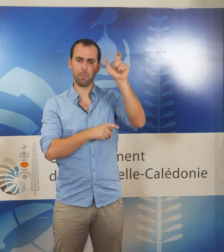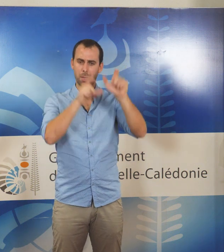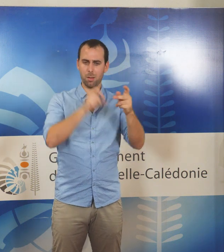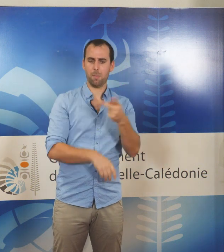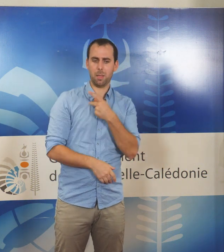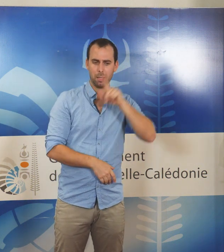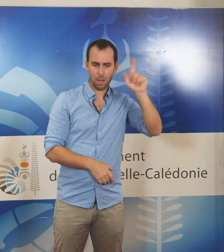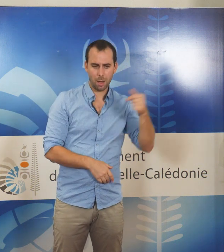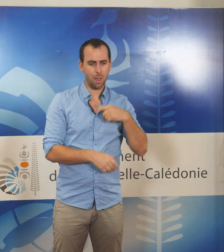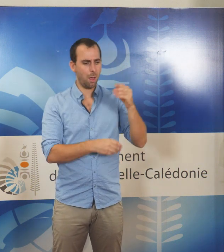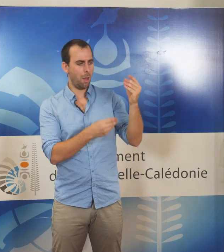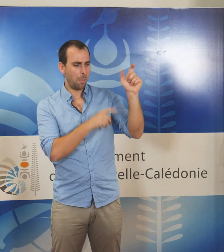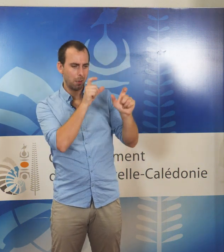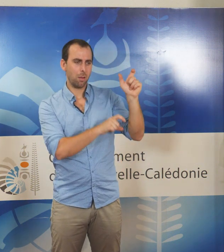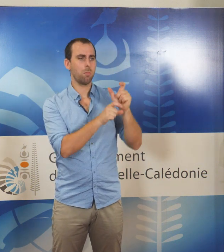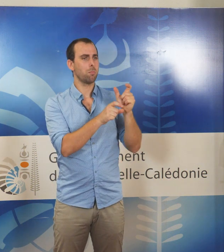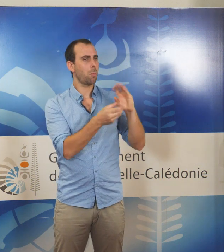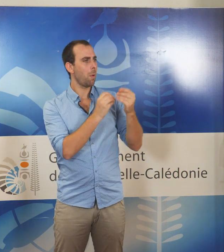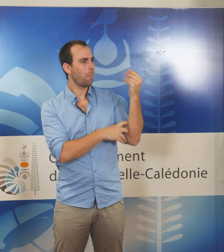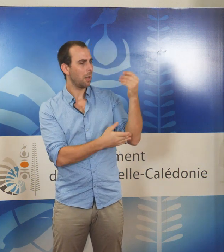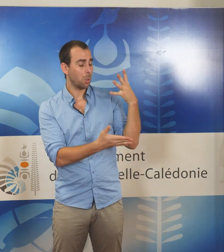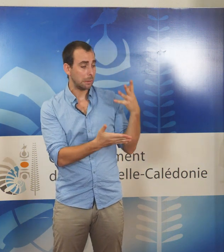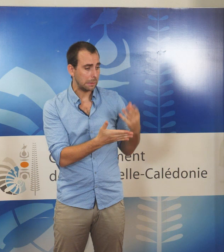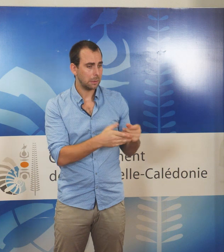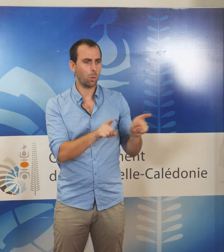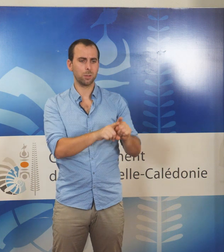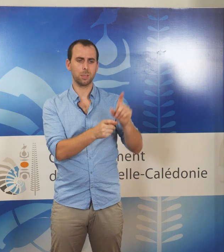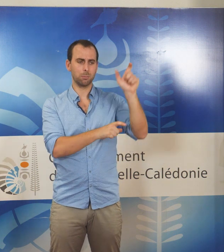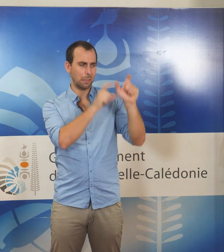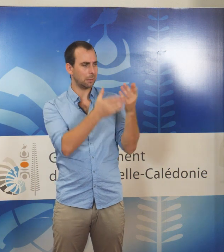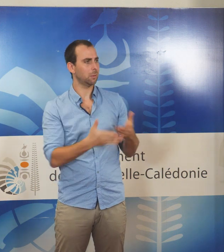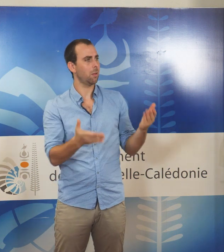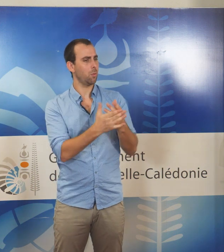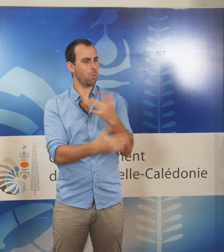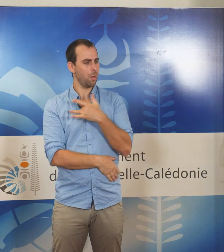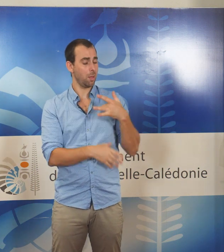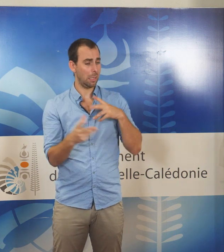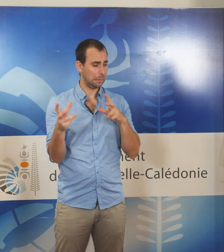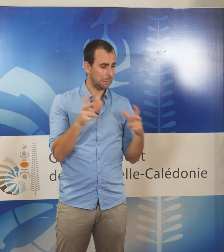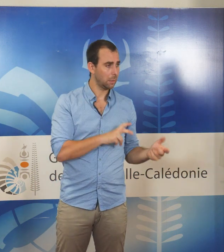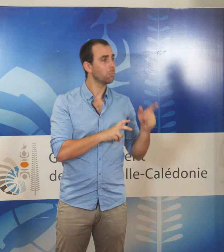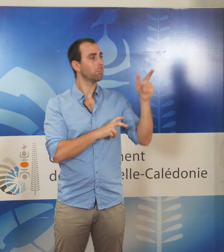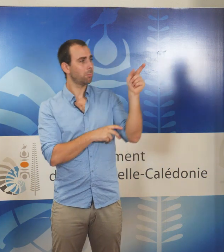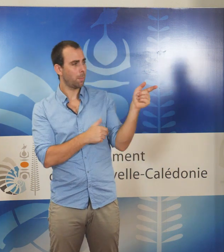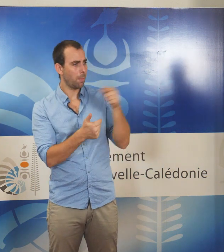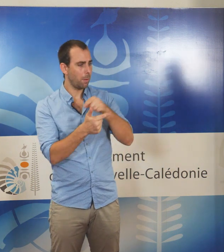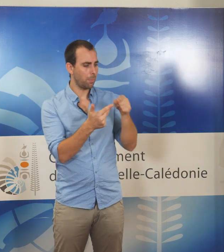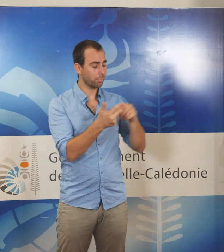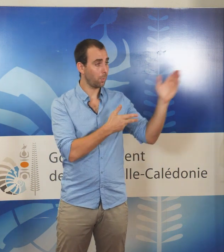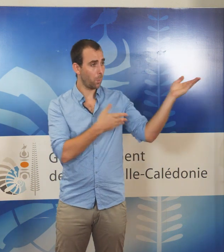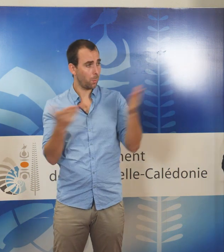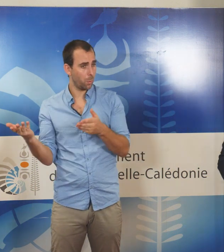difficulté financière et en urgence sanitaire. Où est-ce qu'on en est de ces personnes ? Ont-elles toutes été rapatriées ?